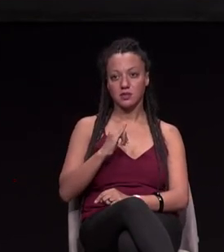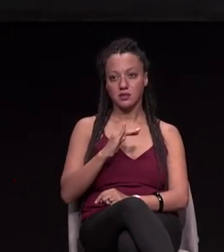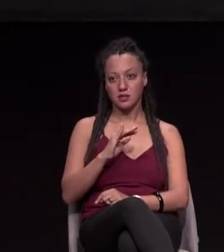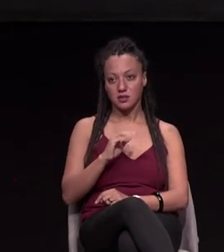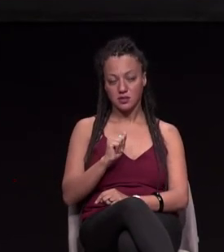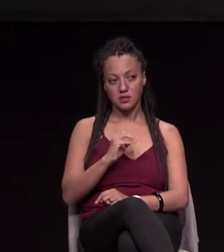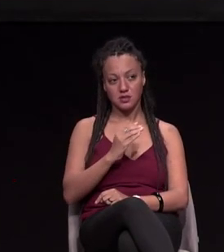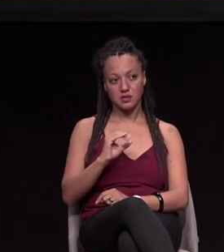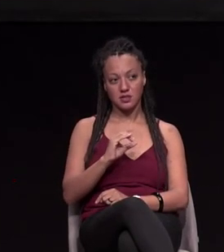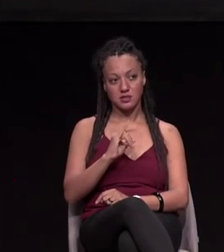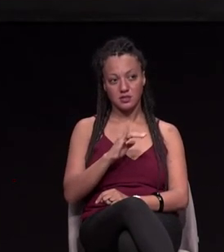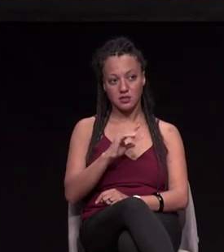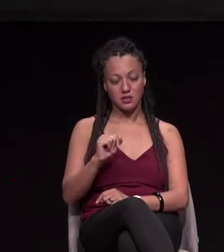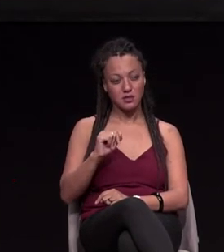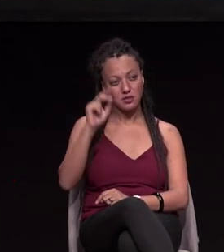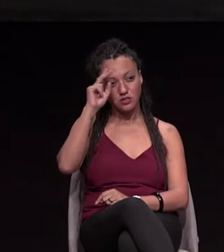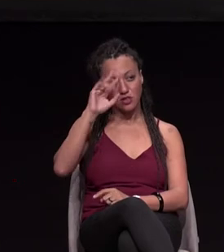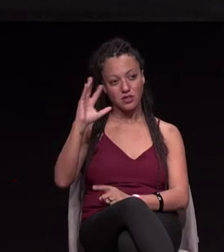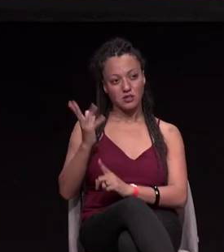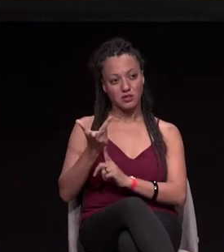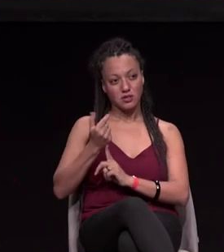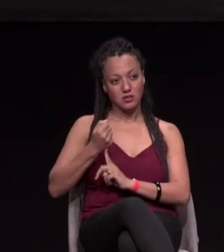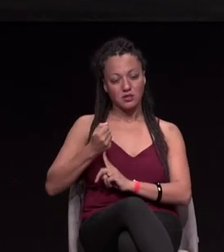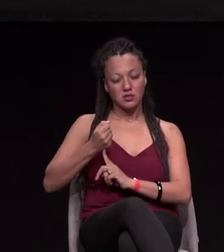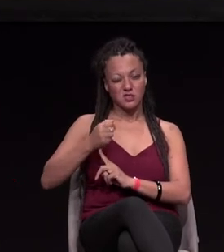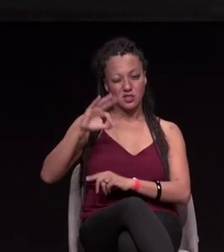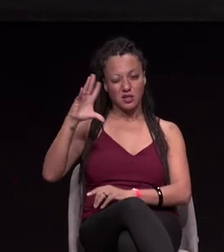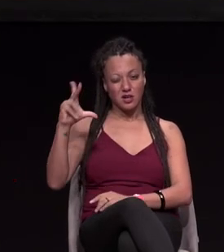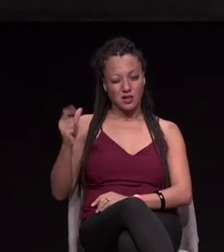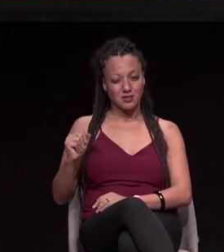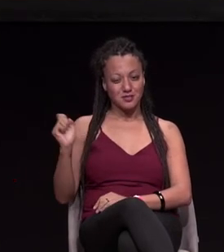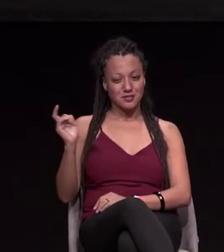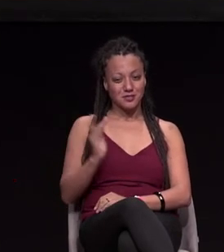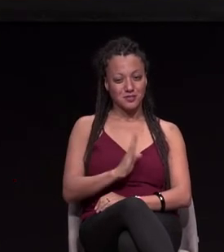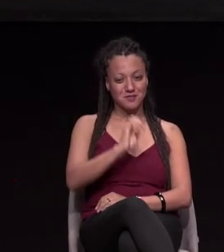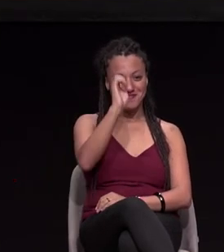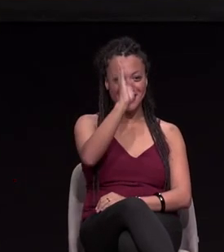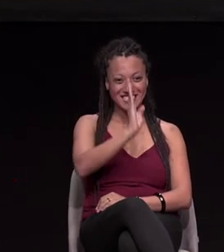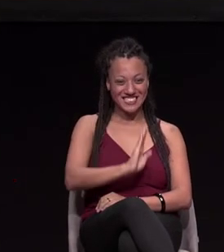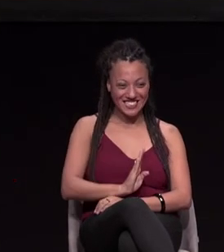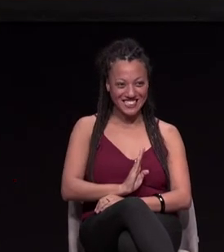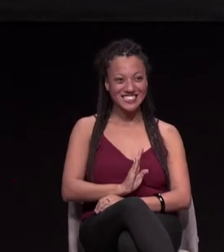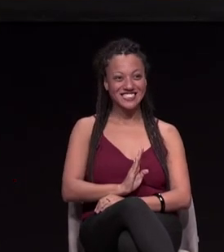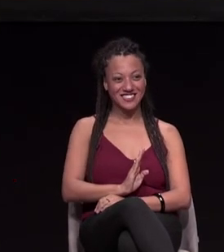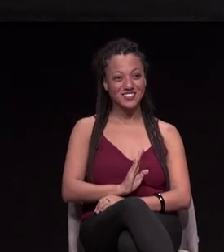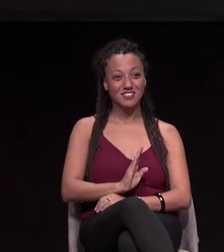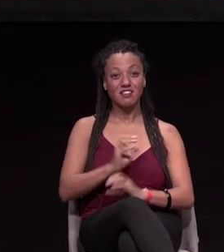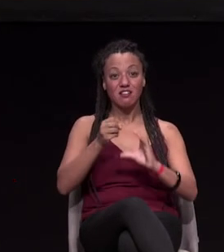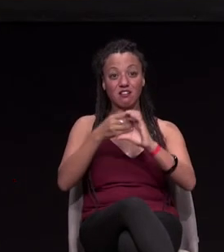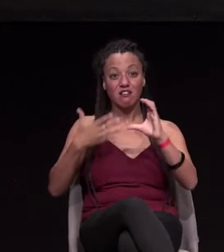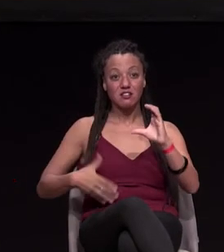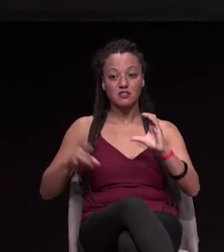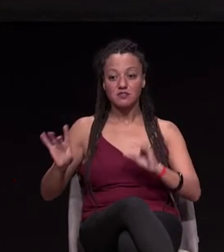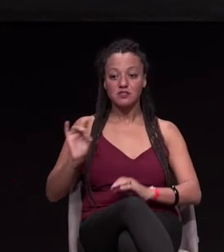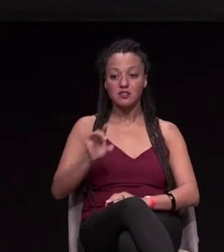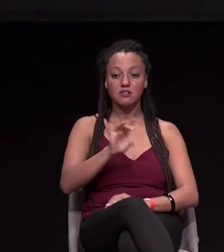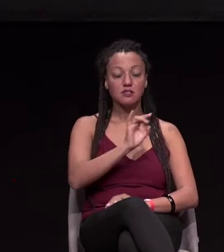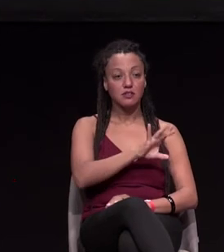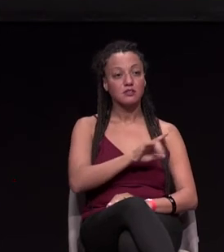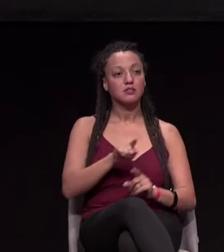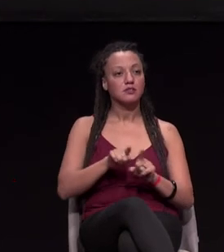na história da arte afro-brasileira que classifica esses artistas afro brasileiros também o que é a arte afro-brasileira